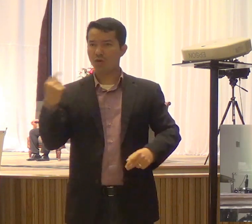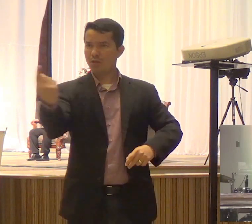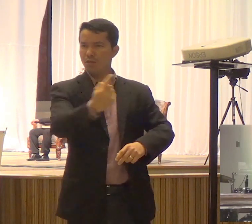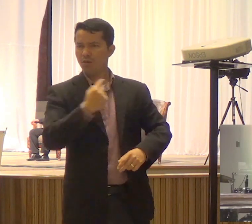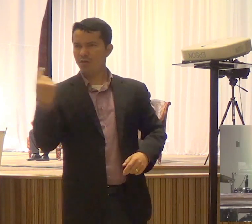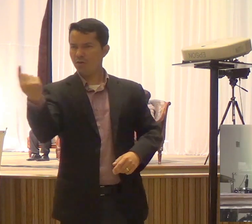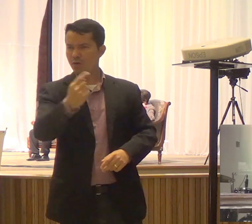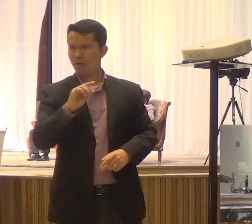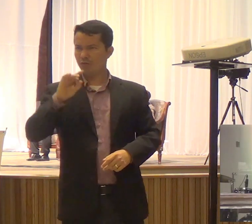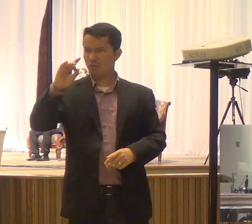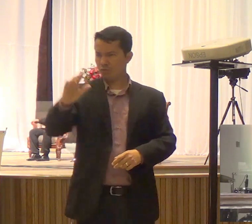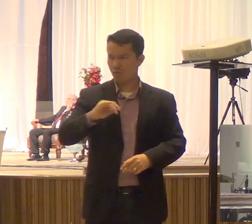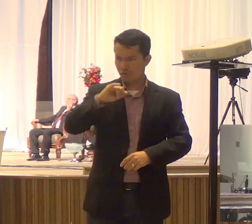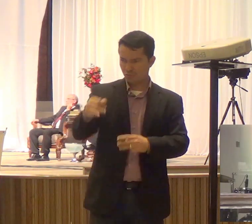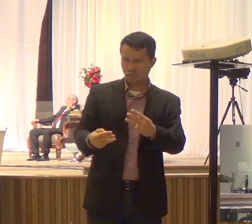Israel histórico,